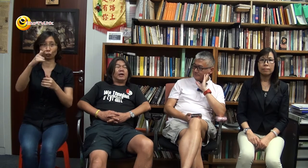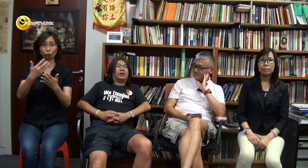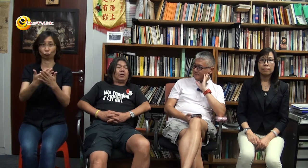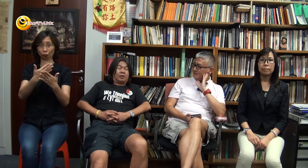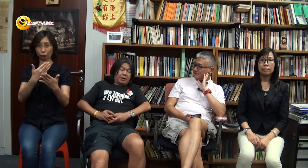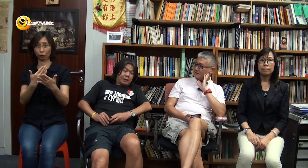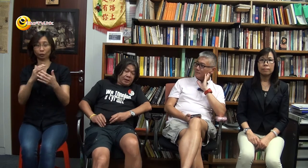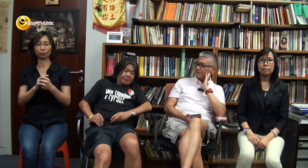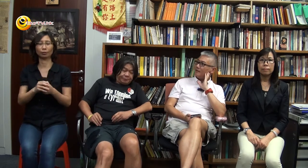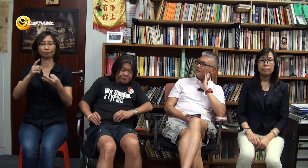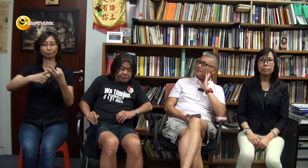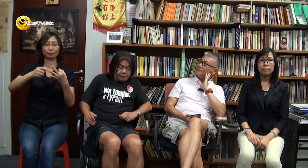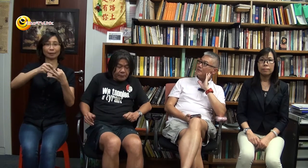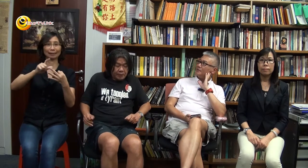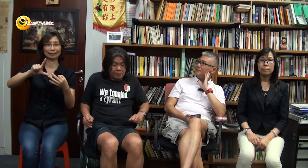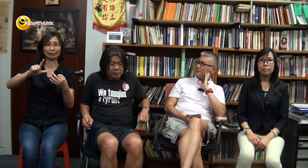成同埋呢個